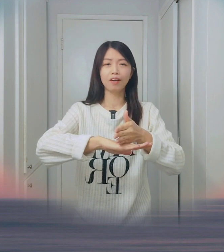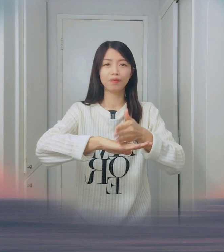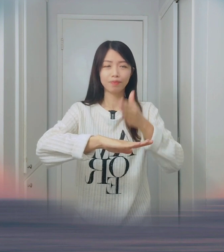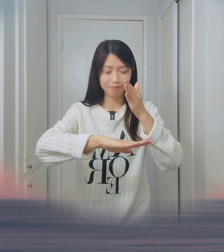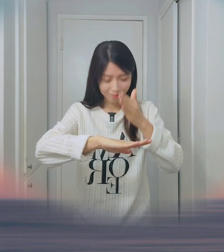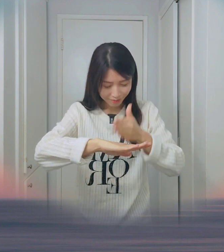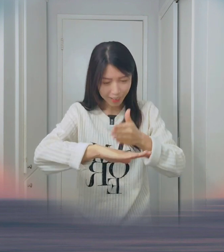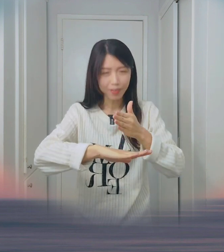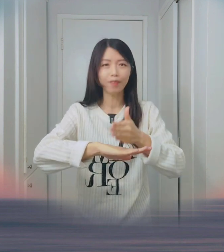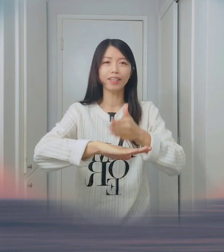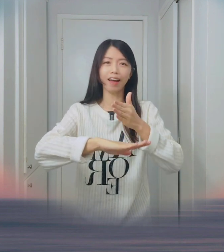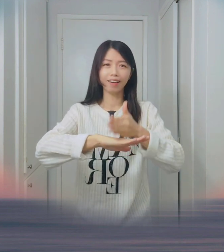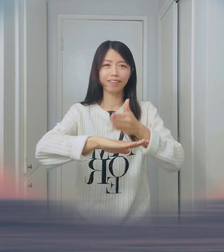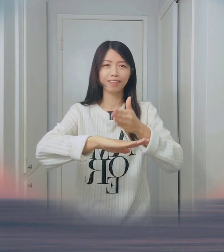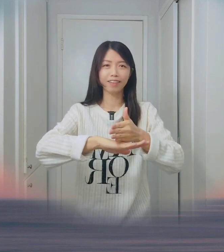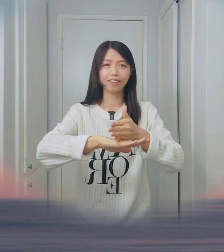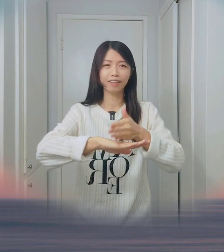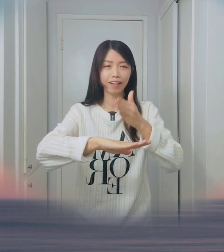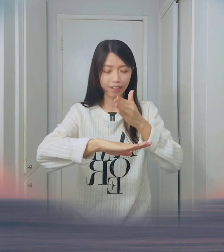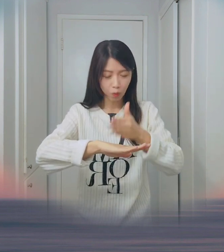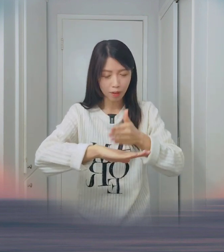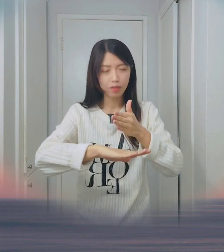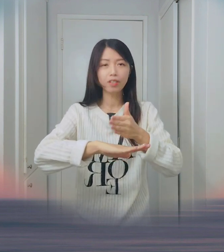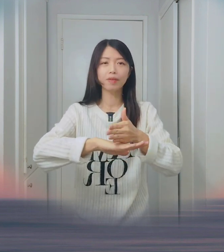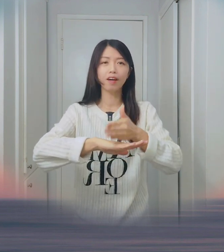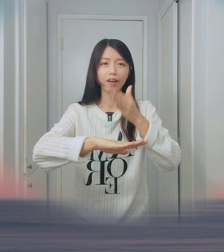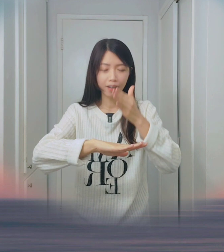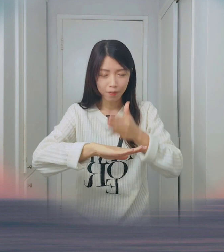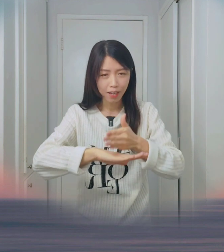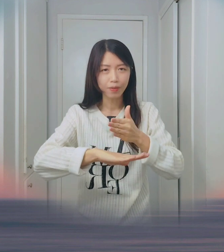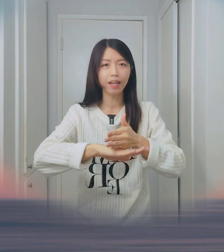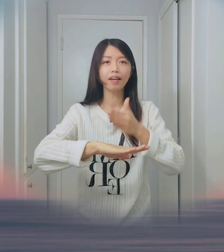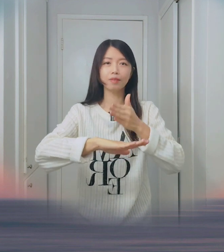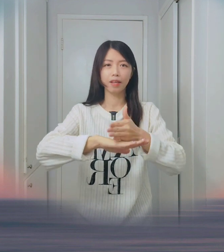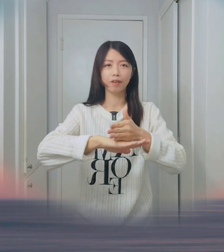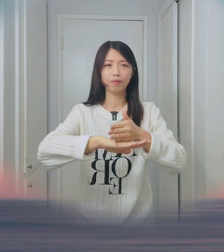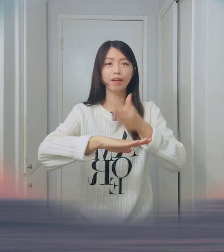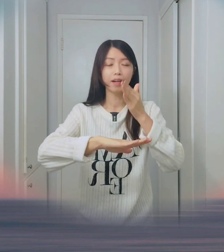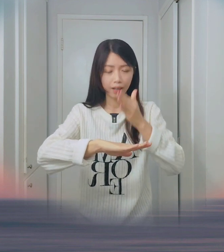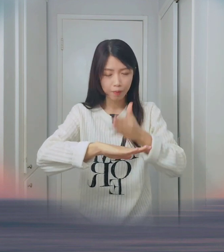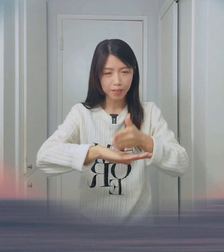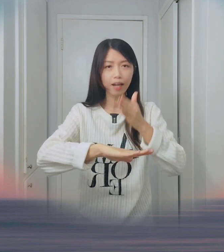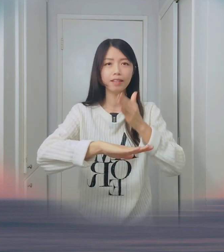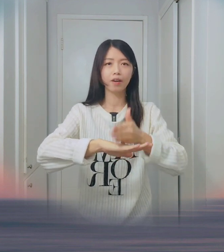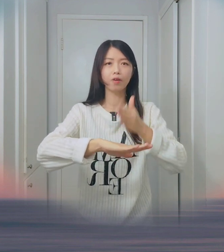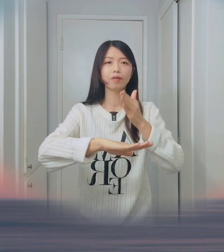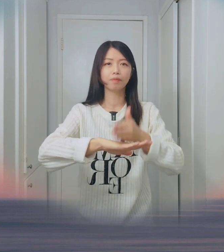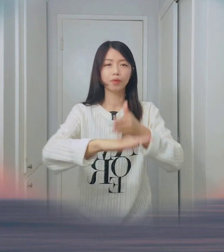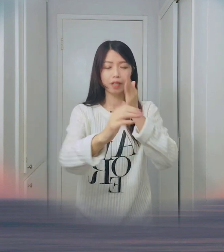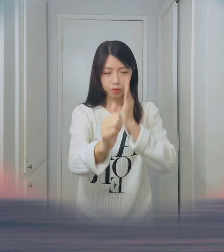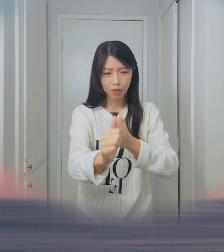중요하죠. 감사합니다. 살짝 고개를 숙이시면서 감사합니다 하시면 돼요.